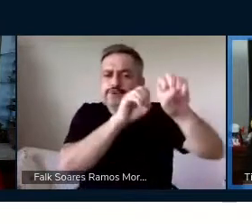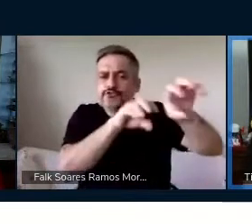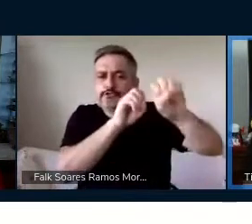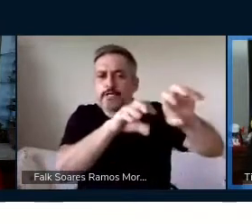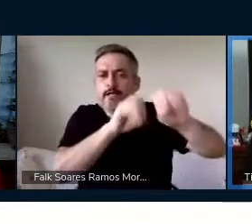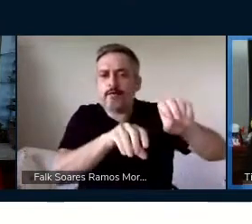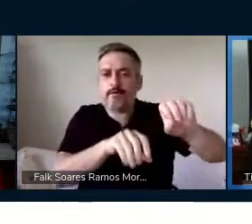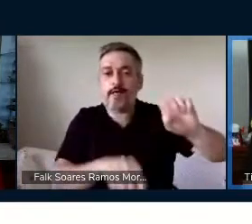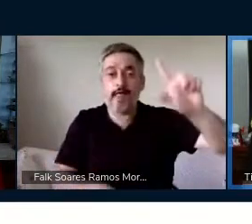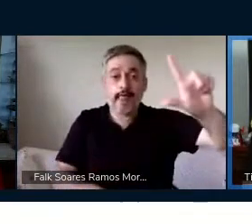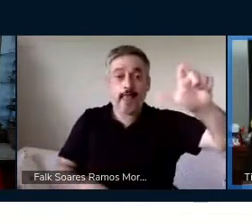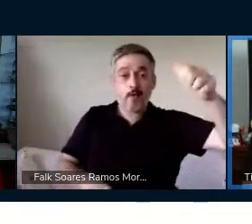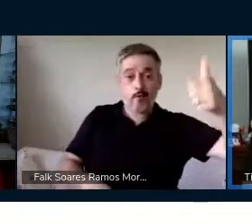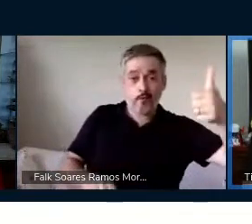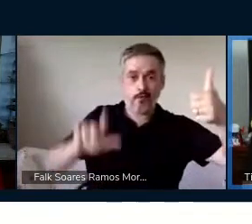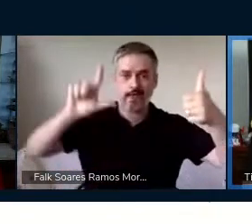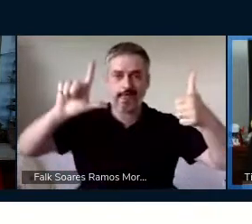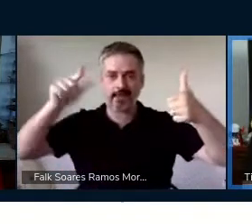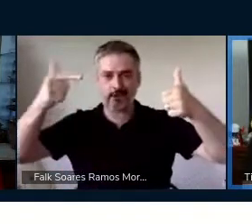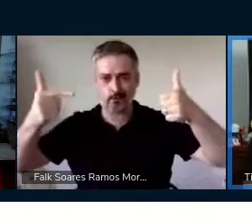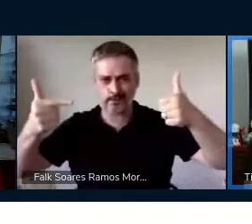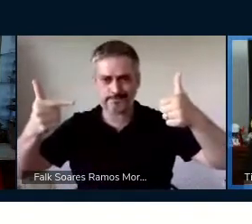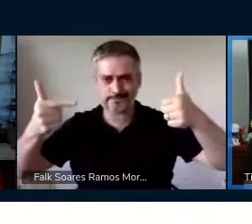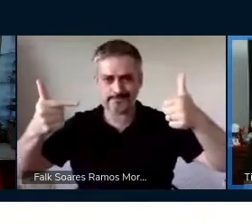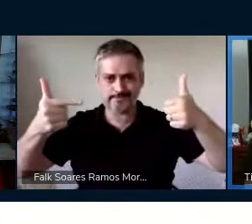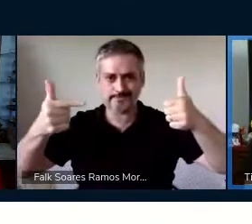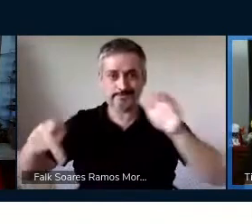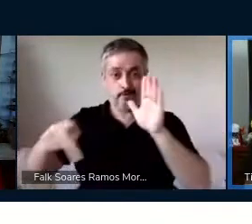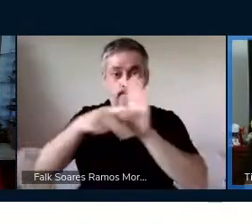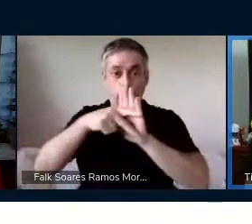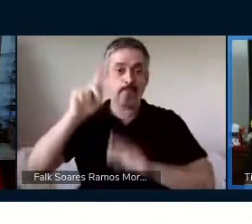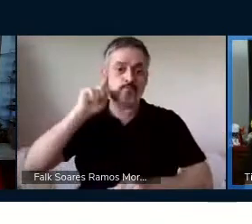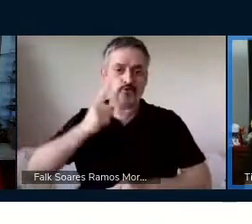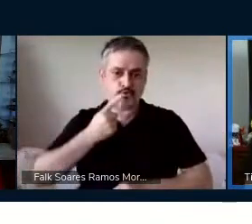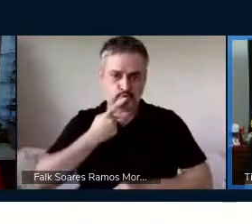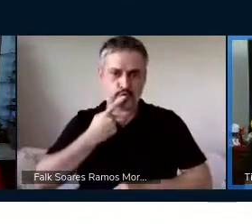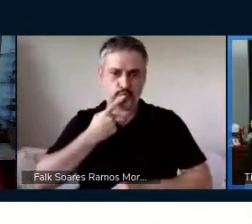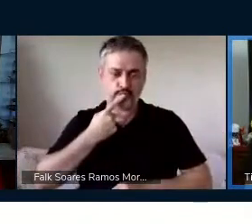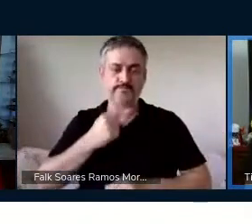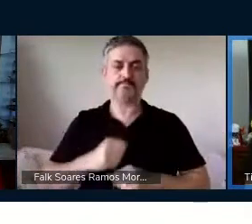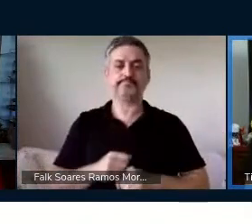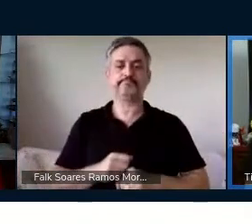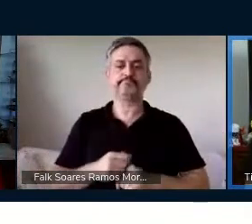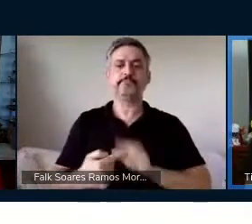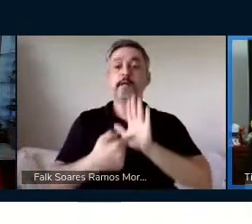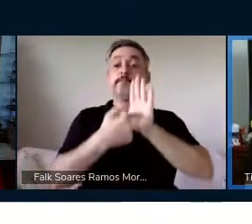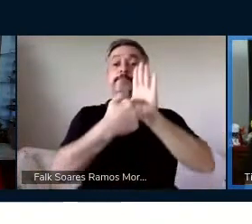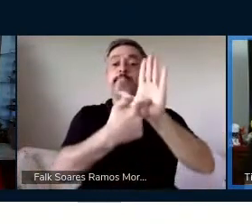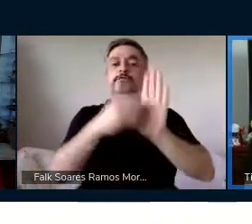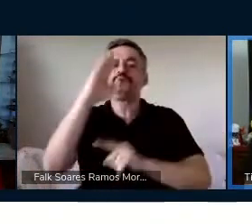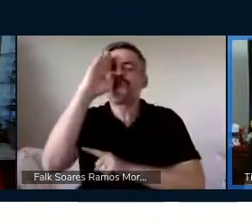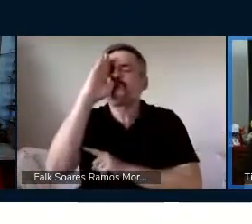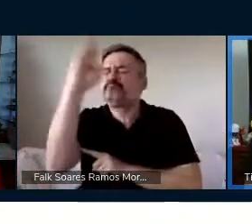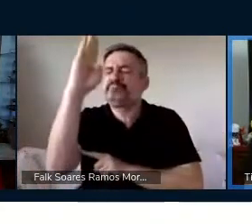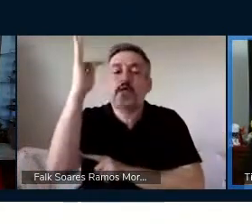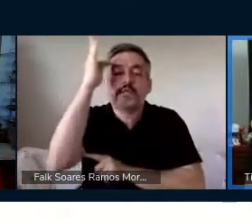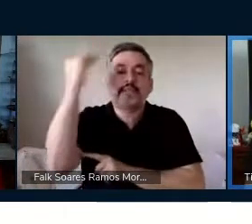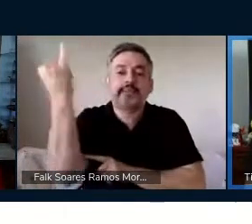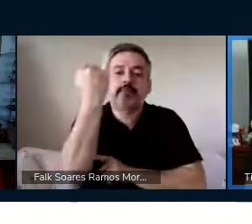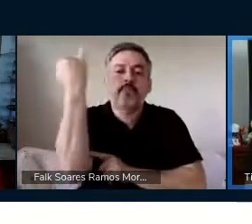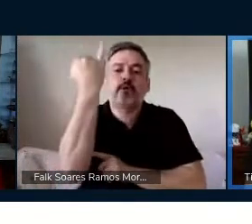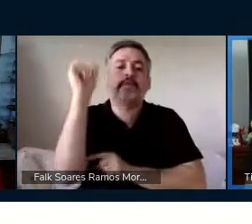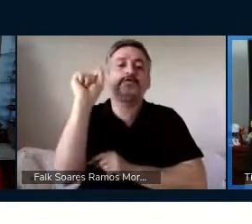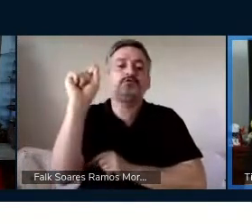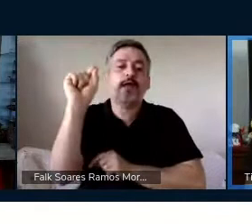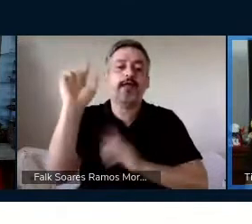discutiremos as estratégias de ensino de primeira e segunda língua para surdos e, ao fim, apresentaremos